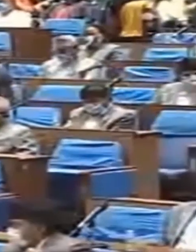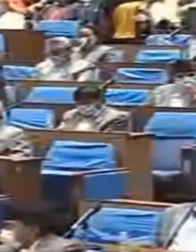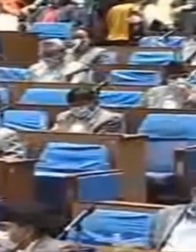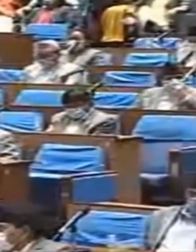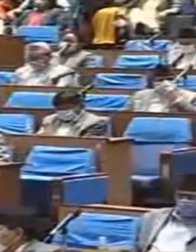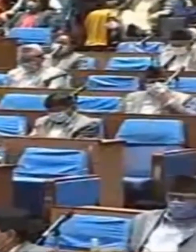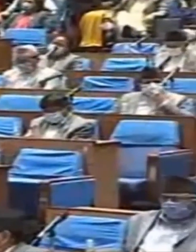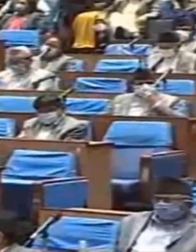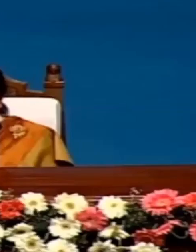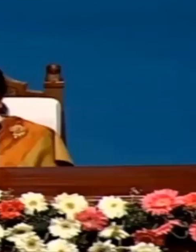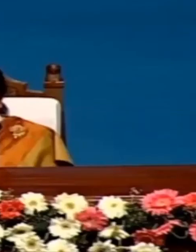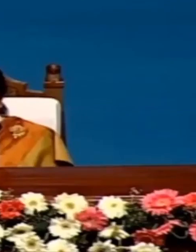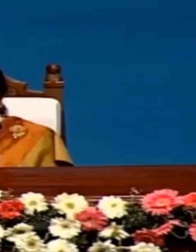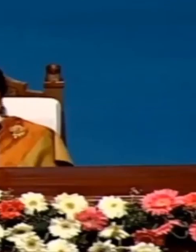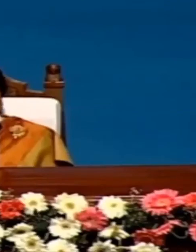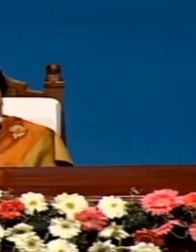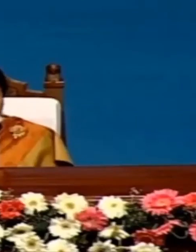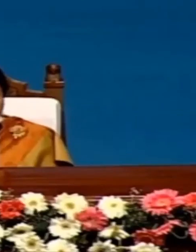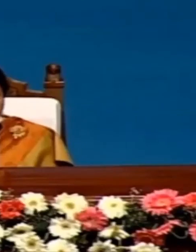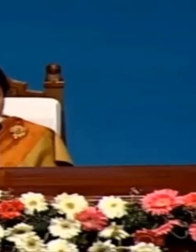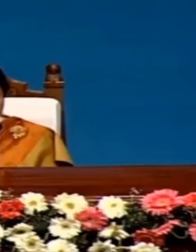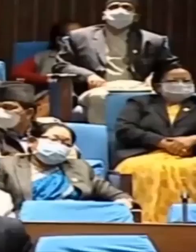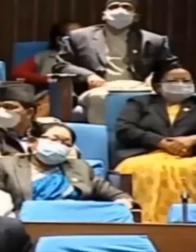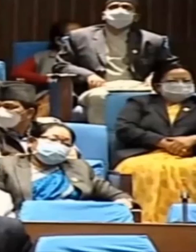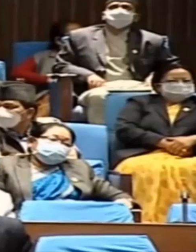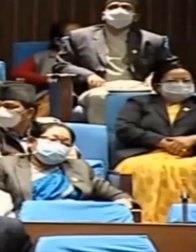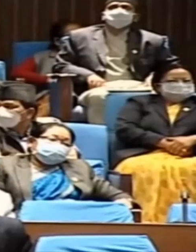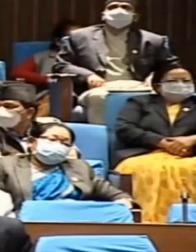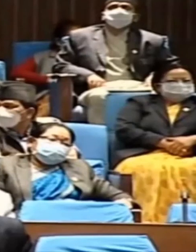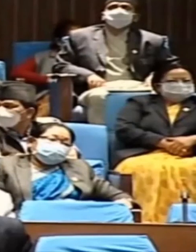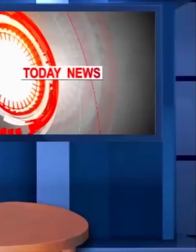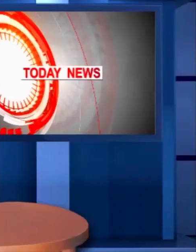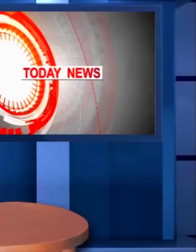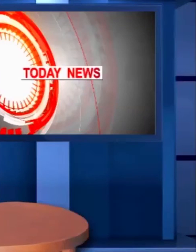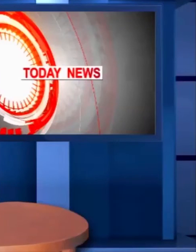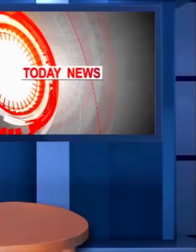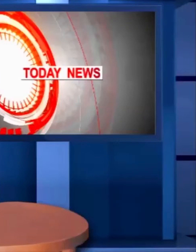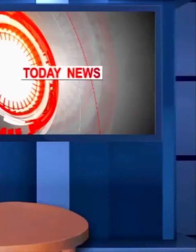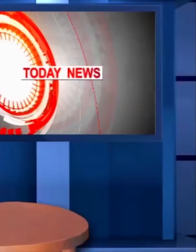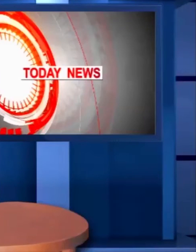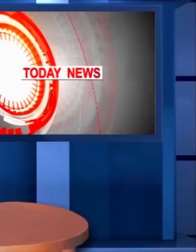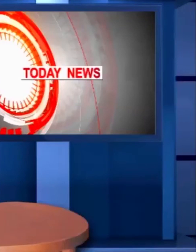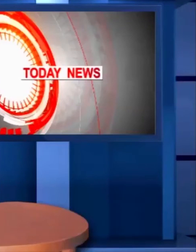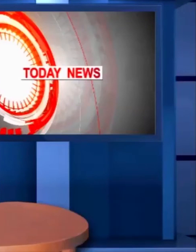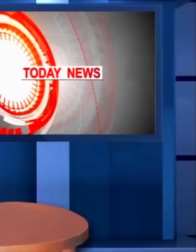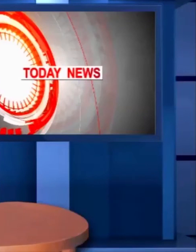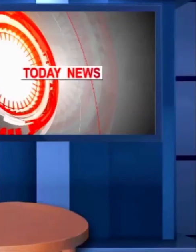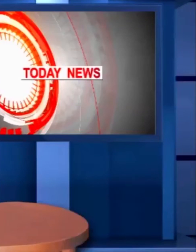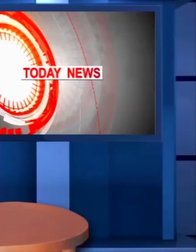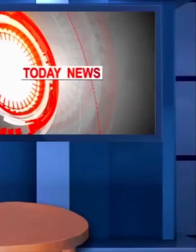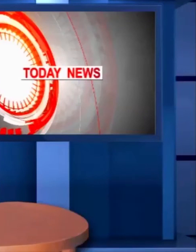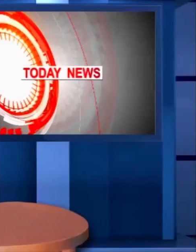महामारी नियन्त्रण तथा रोग नियन्त्रणके मूल जिम्मेवारी सहितके एनसीडीसी स्थापना करवाक ओ जिकिर केने